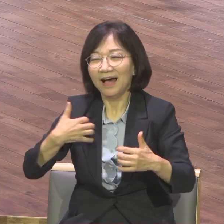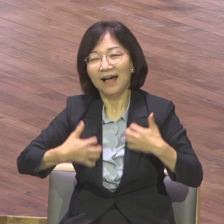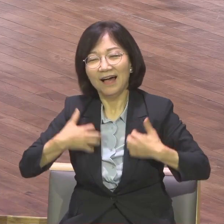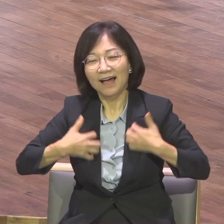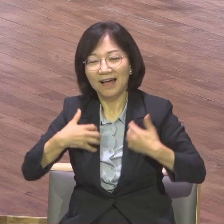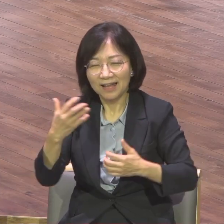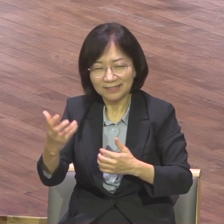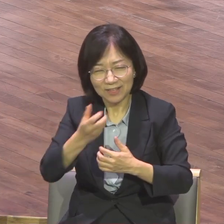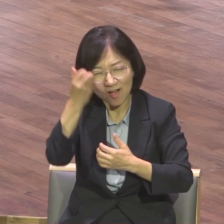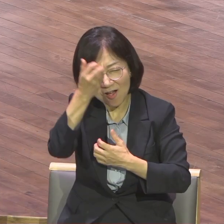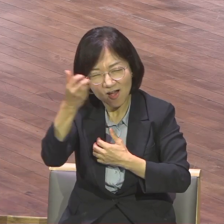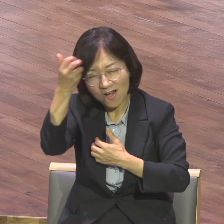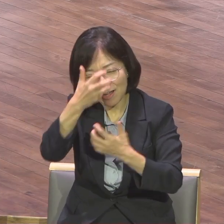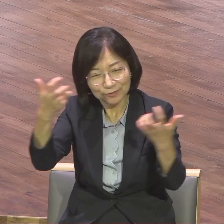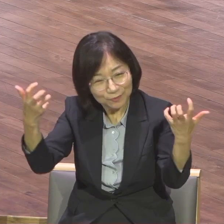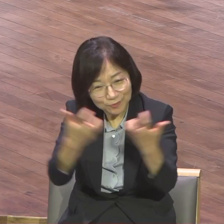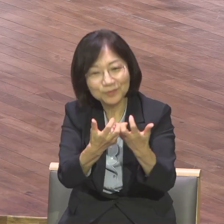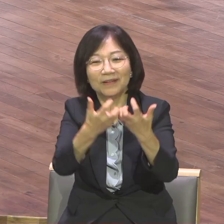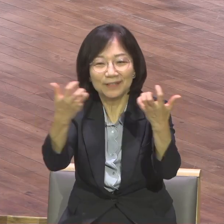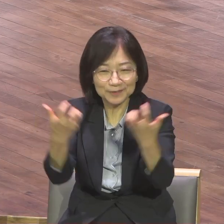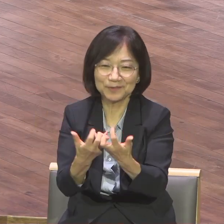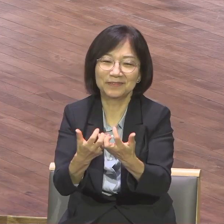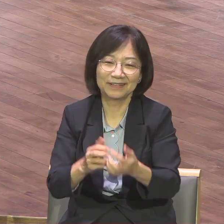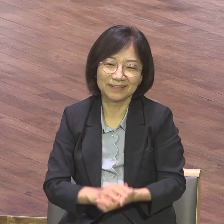충만하더라 그랬어요. 말씀 계속 충만해.